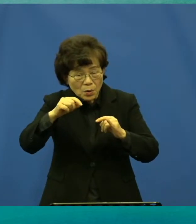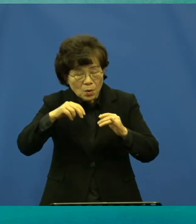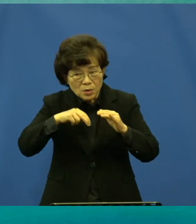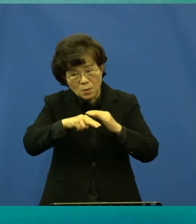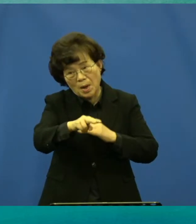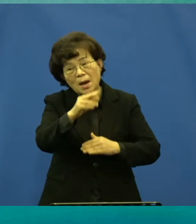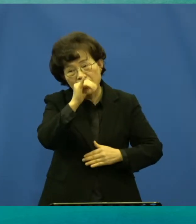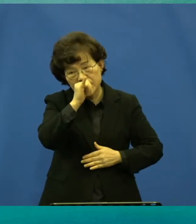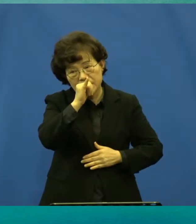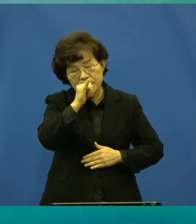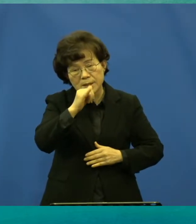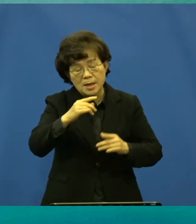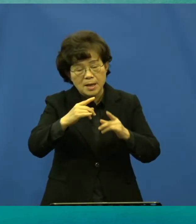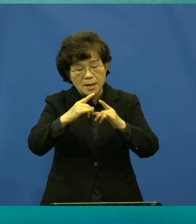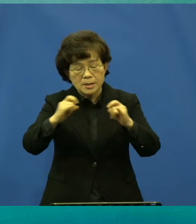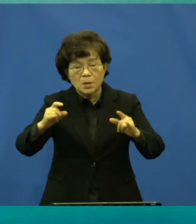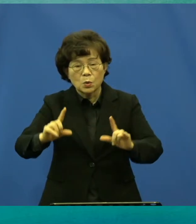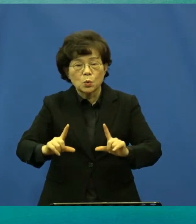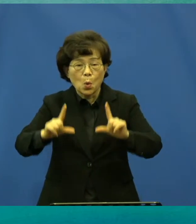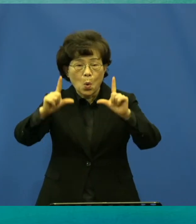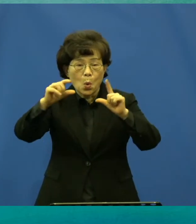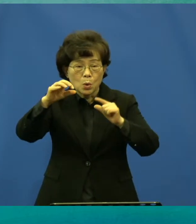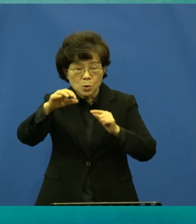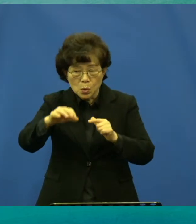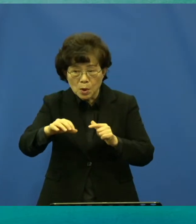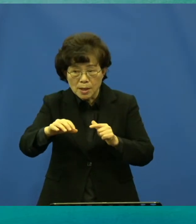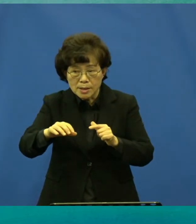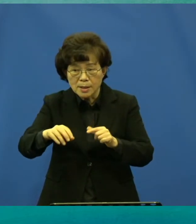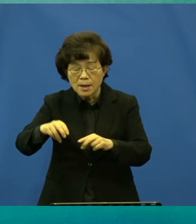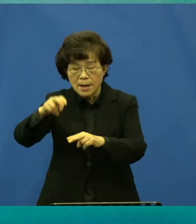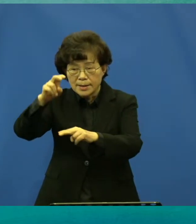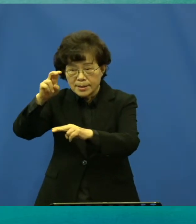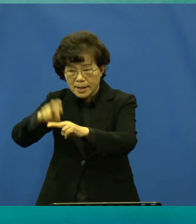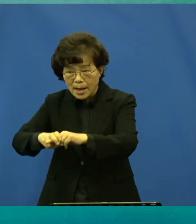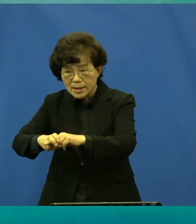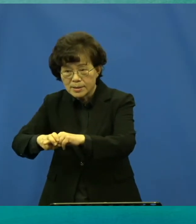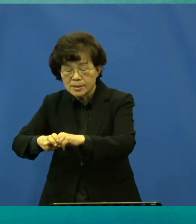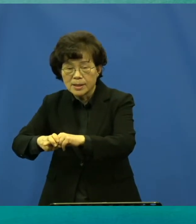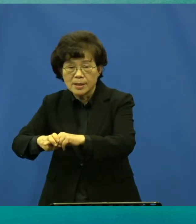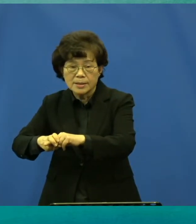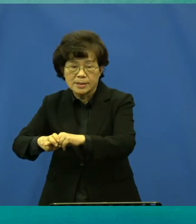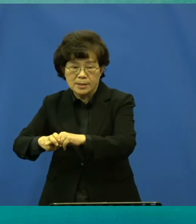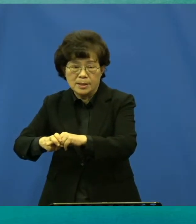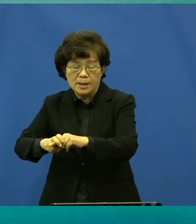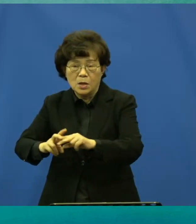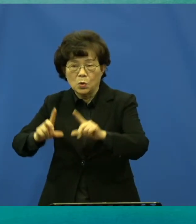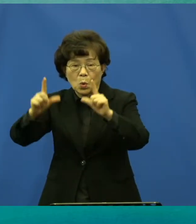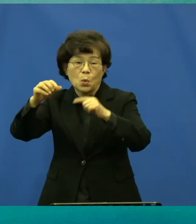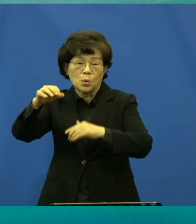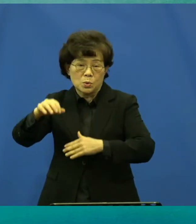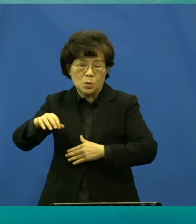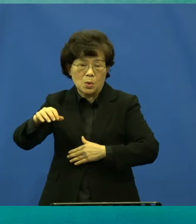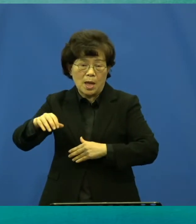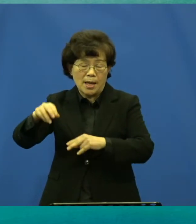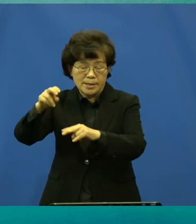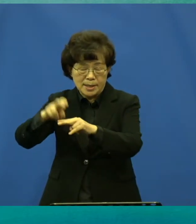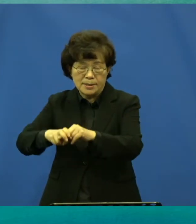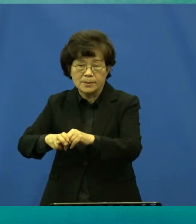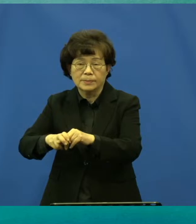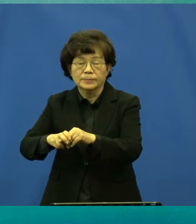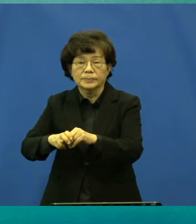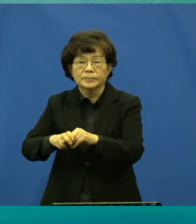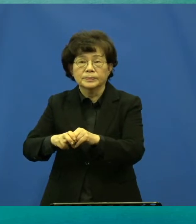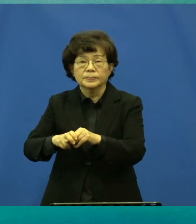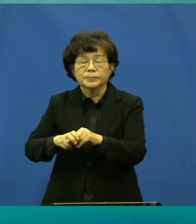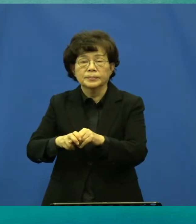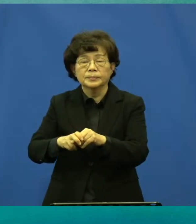자, 그는 성읍 동쪽에 가서 자리를 잡고 앉았다 그랬어요. 성읍 동쪽에 가서 자리를 잡았습니다.